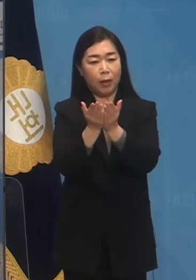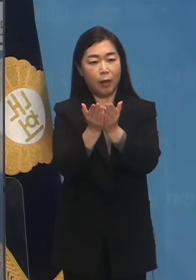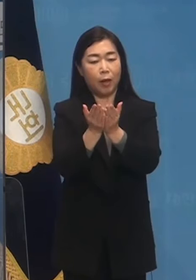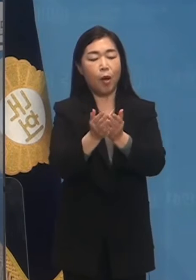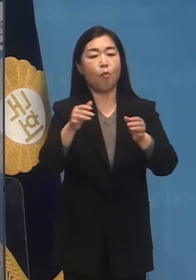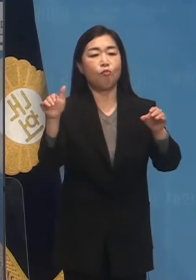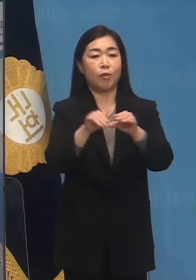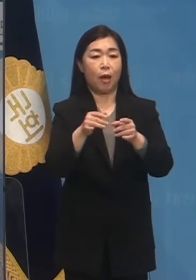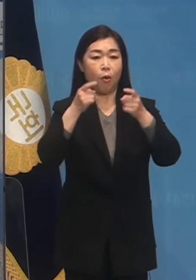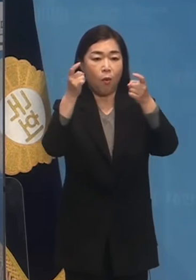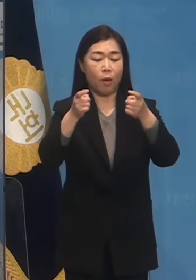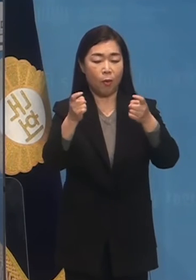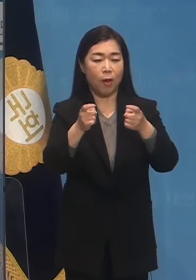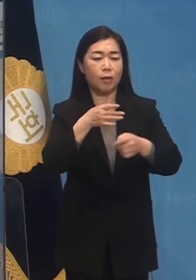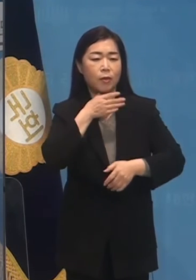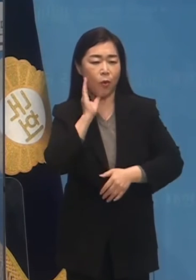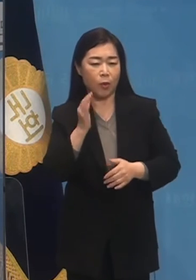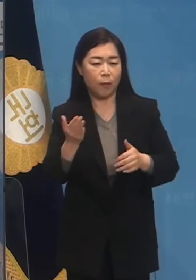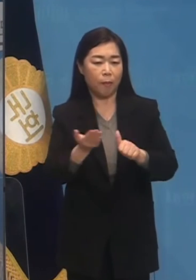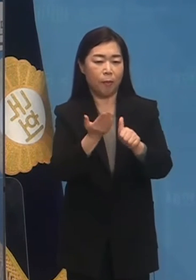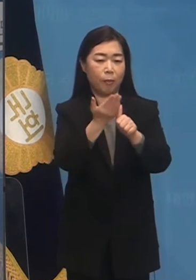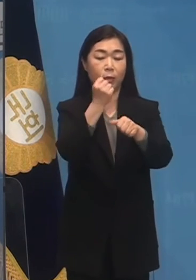집중 육성될 것입니다.